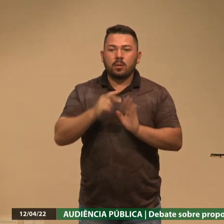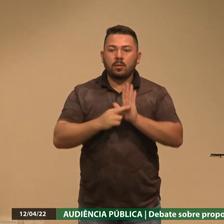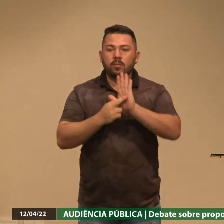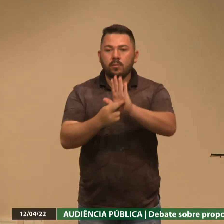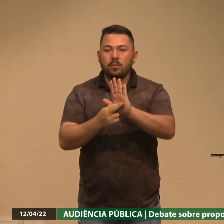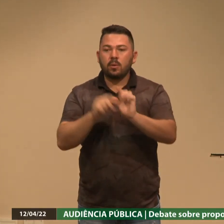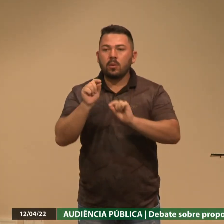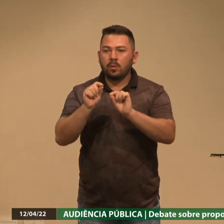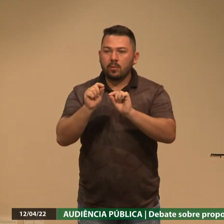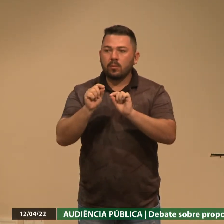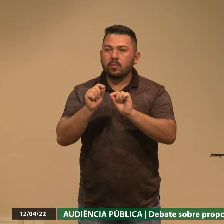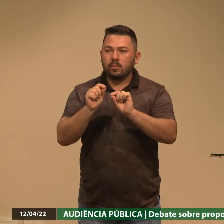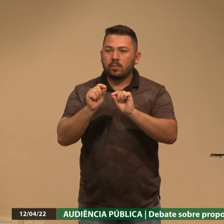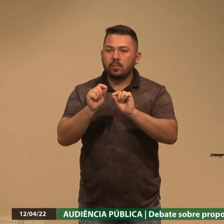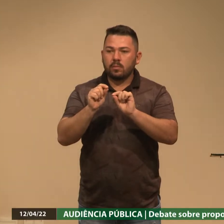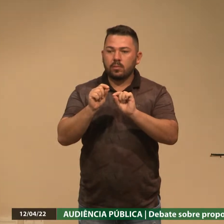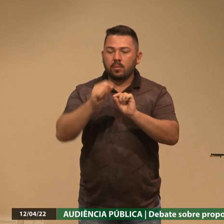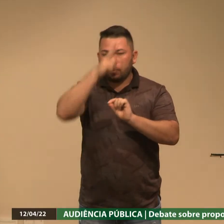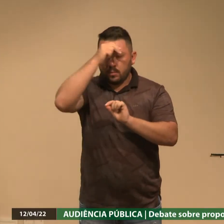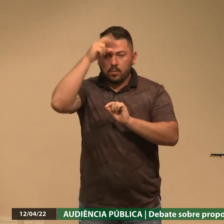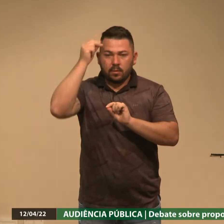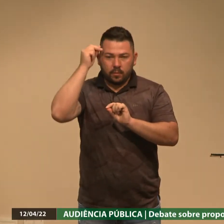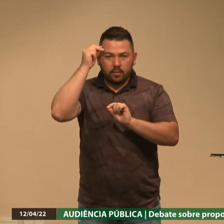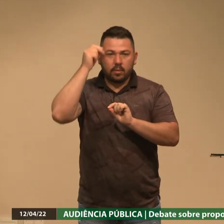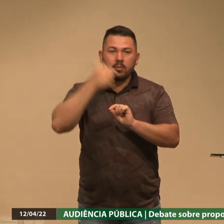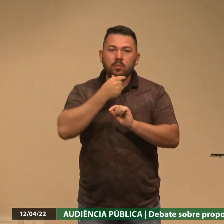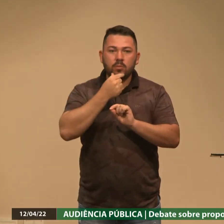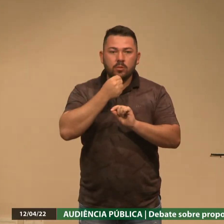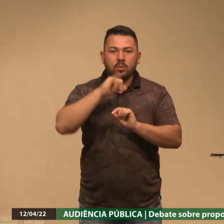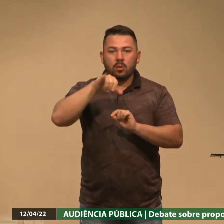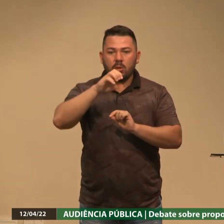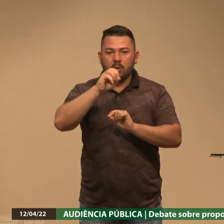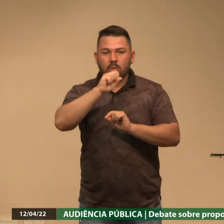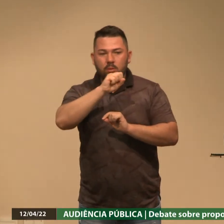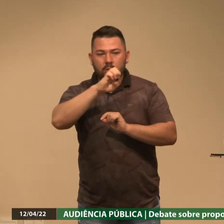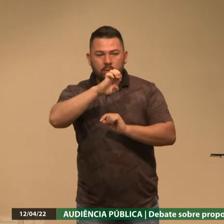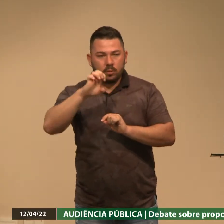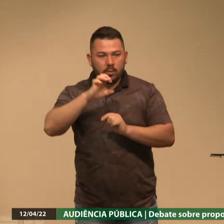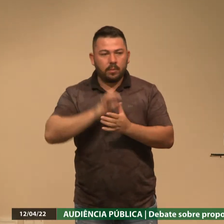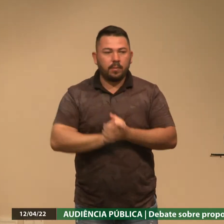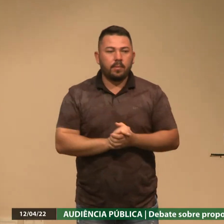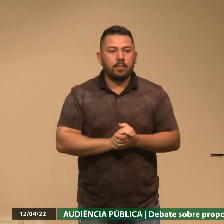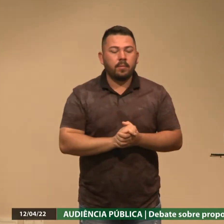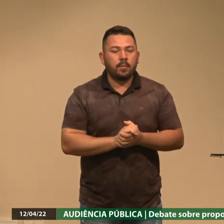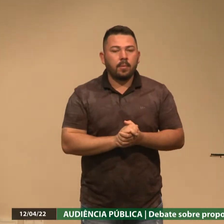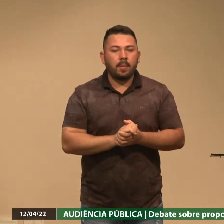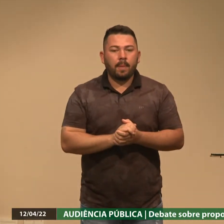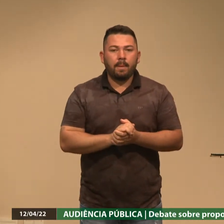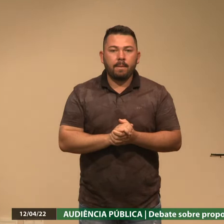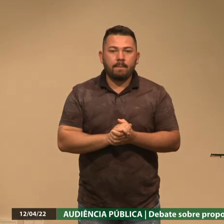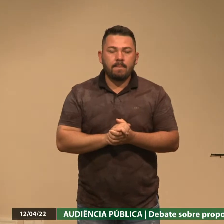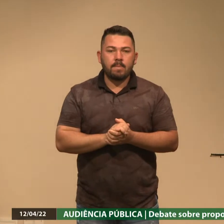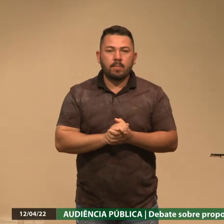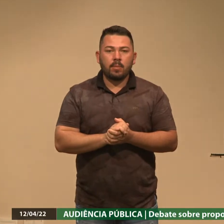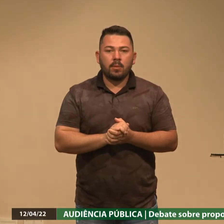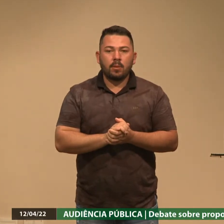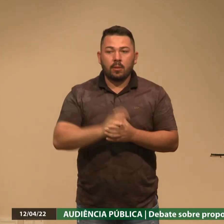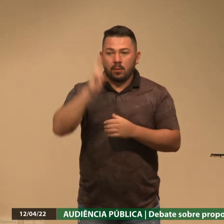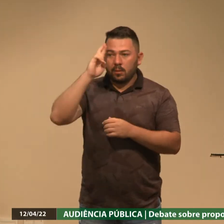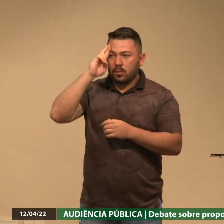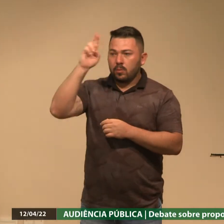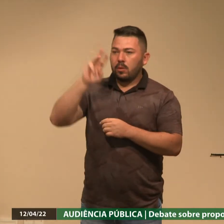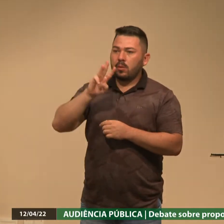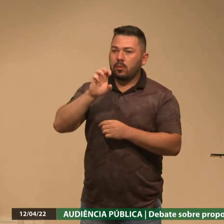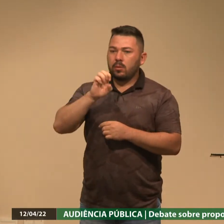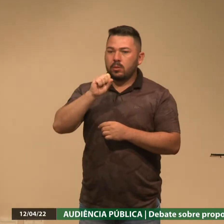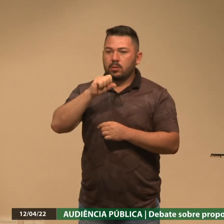ato representando o Excelentíssimo Senhor Prefeito Municipal José Jair franzner o senhor